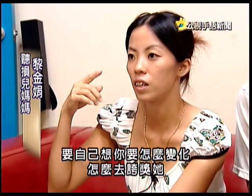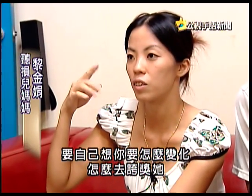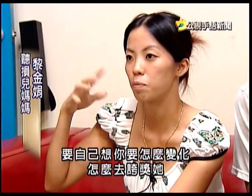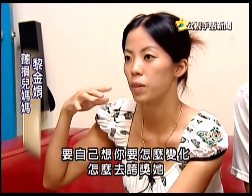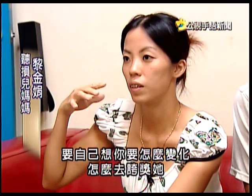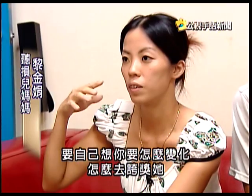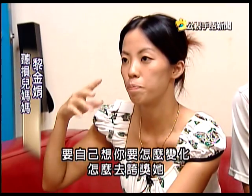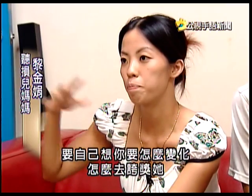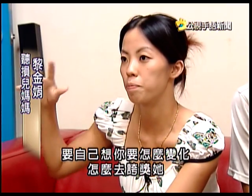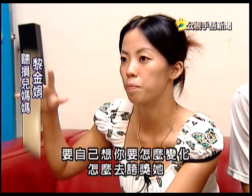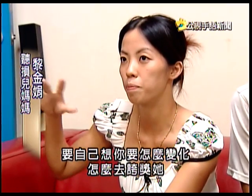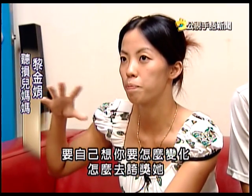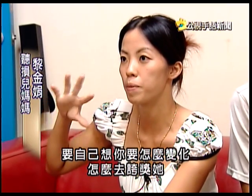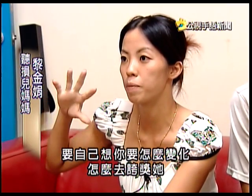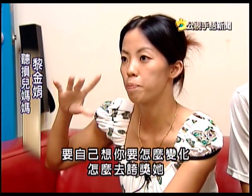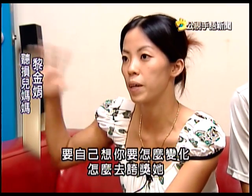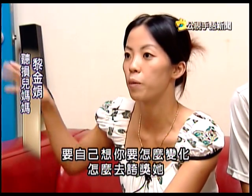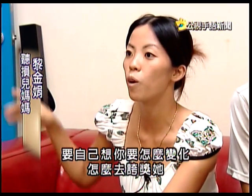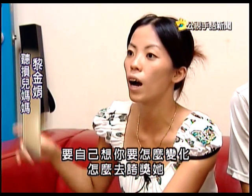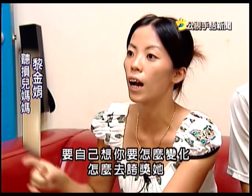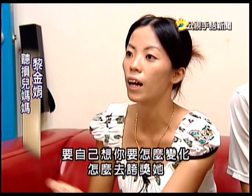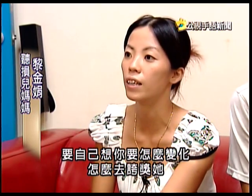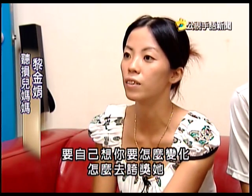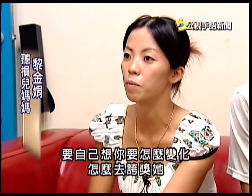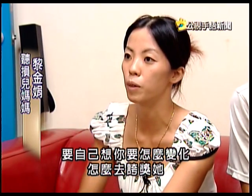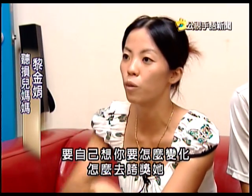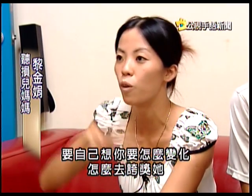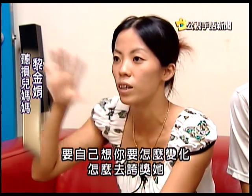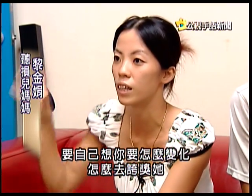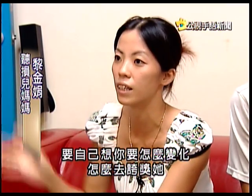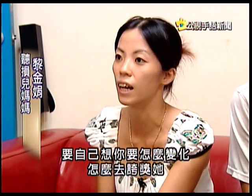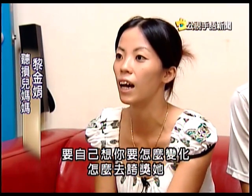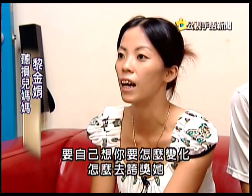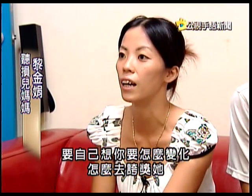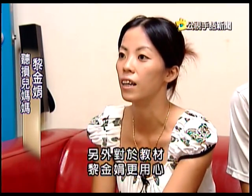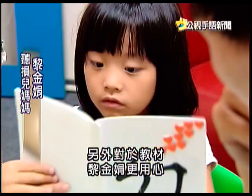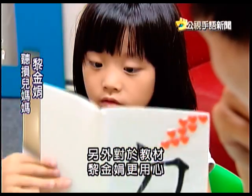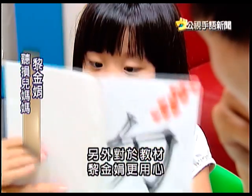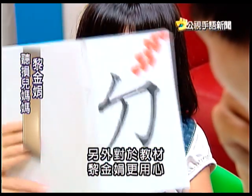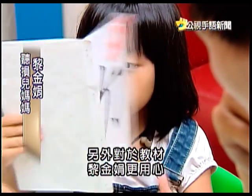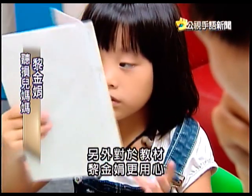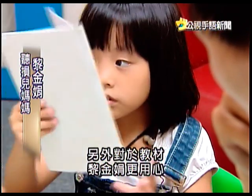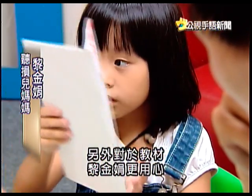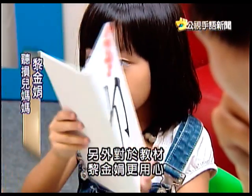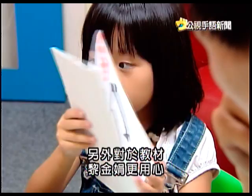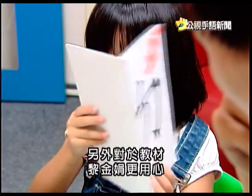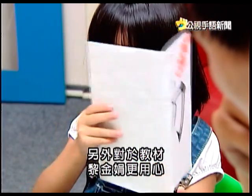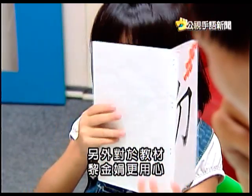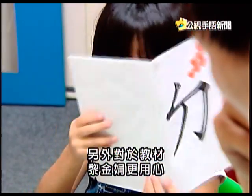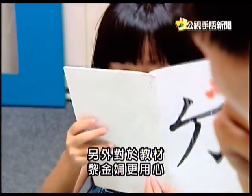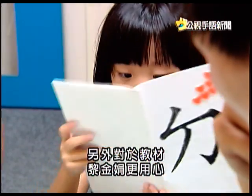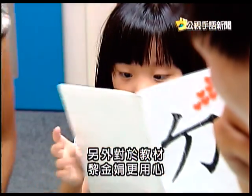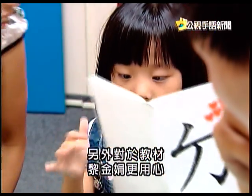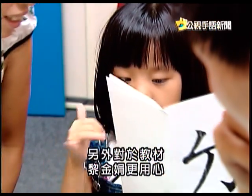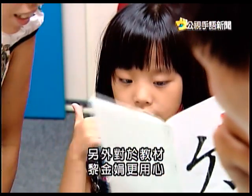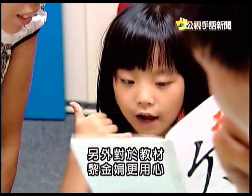怎么变化，要怎么扩展它。 另外对于教材，黎金娟更用